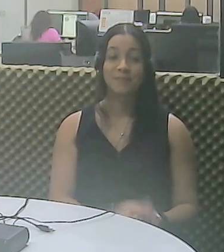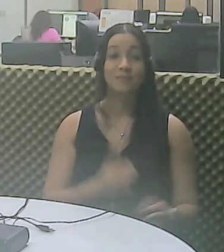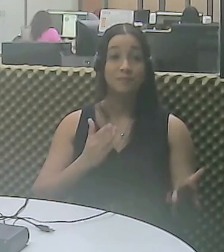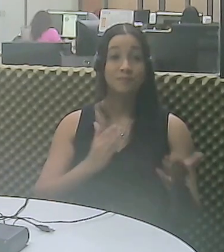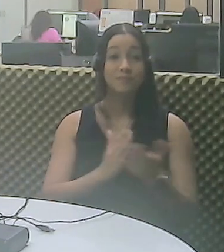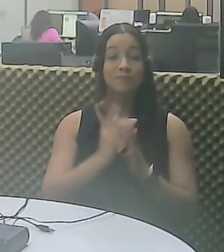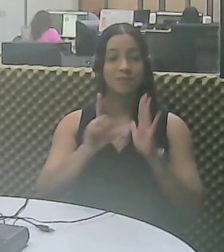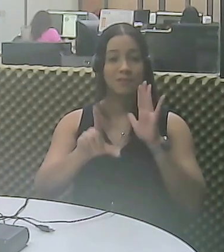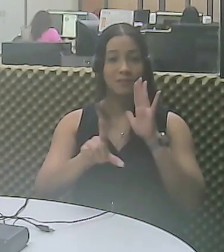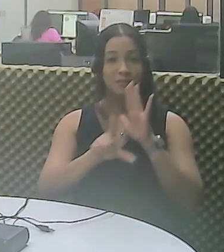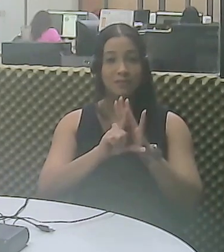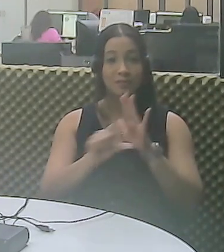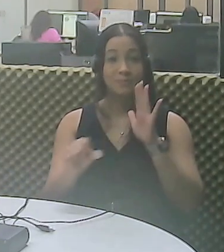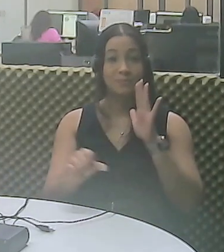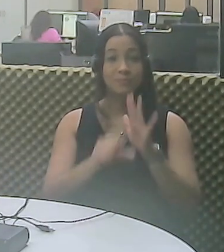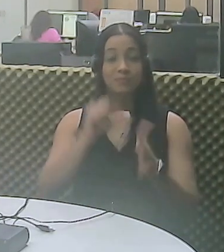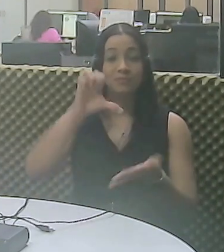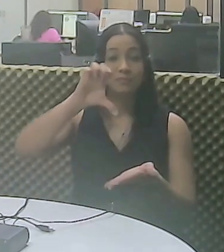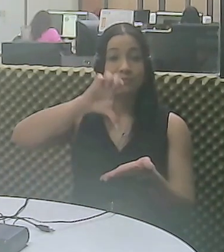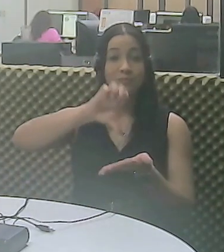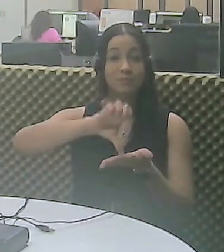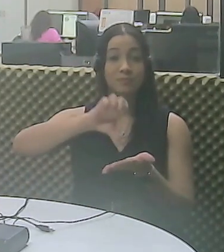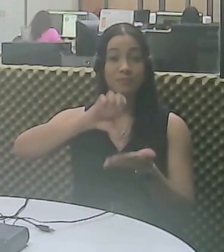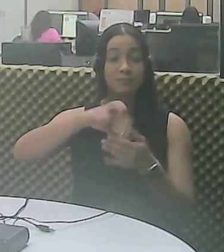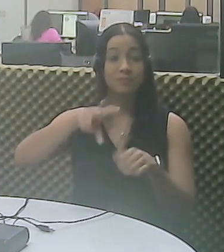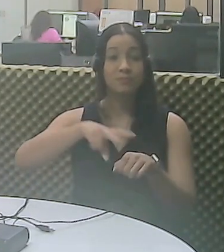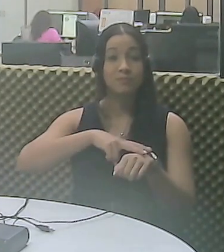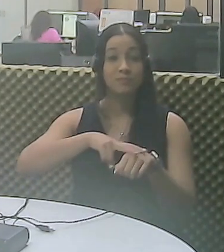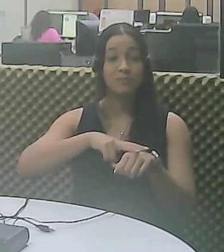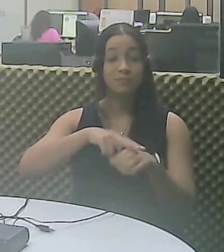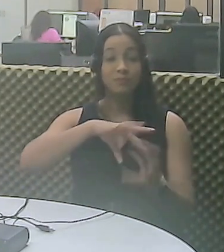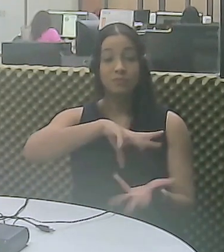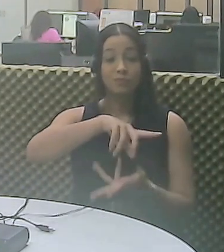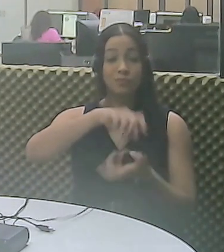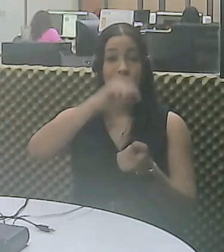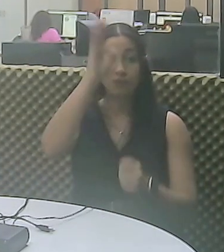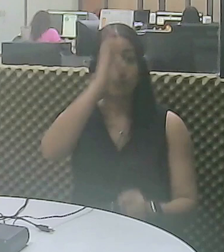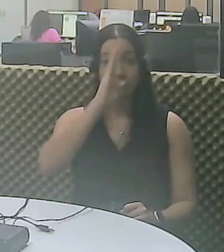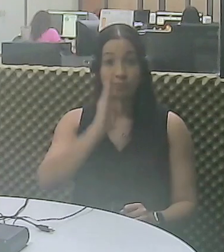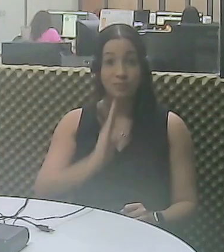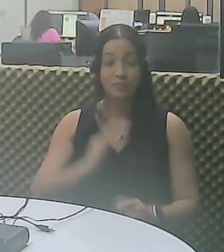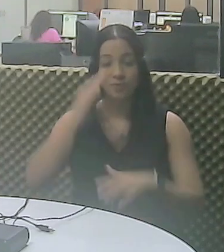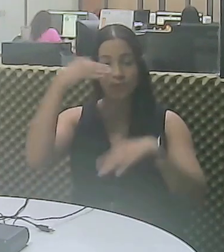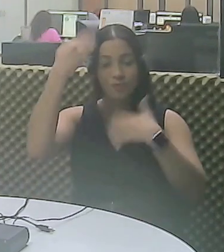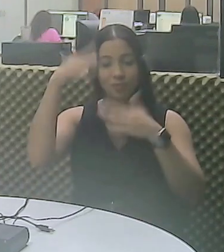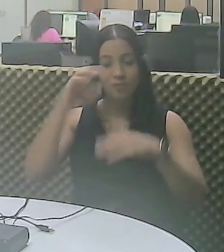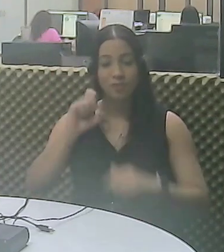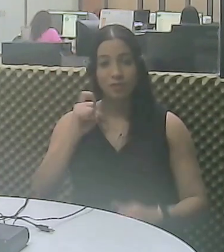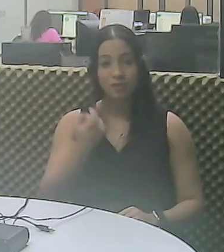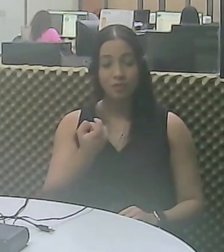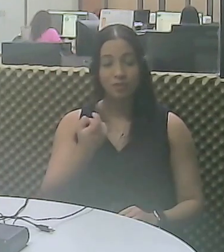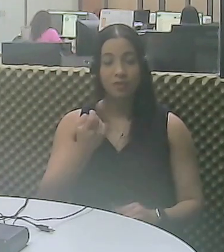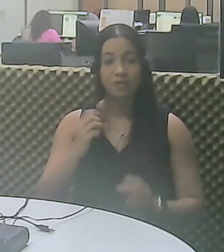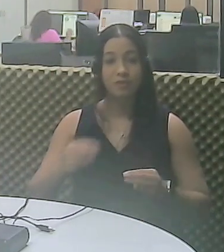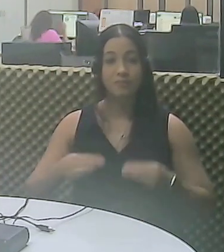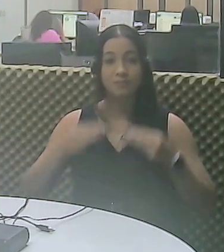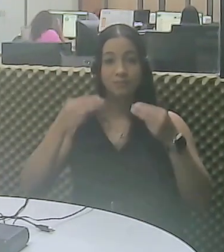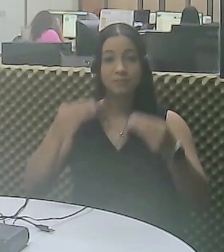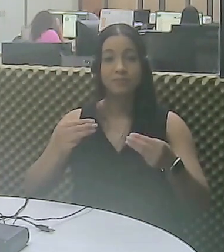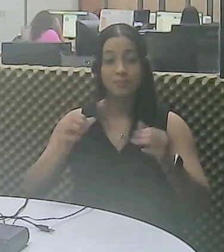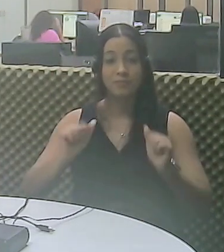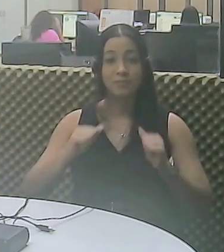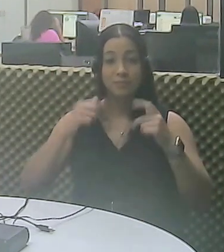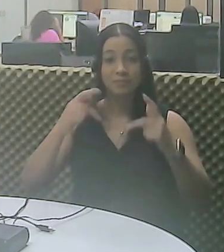Sancionada a lei que nomeia o primeiro polo agromineral verde do Brasil em homenagem ao ex-ministro Alisson